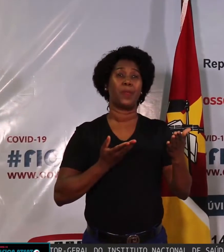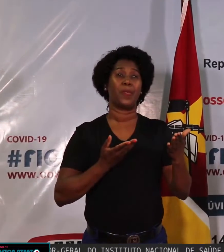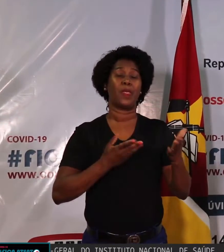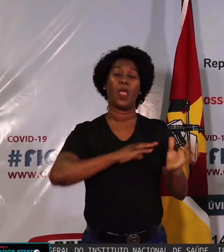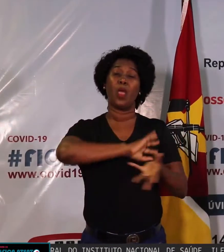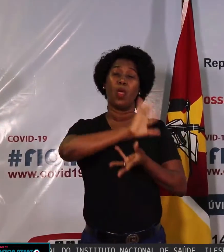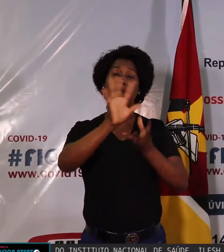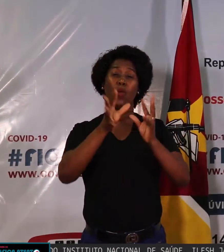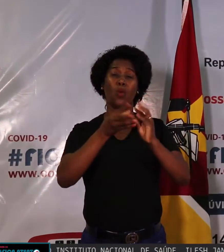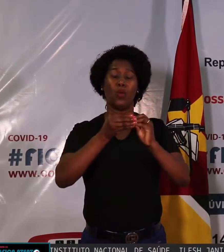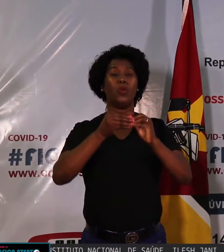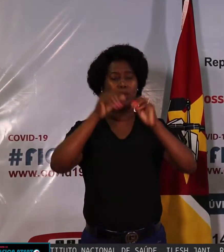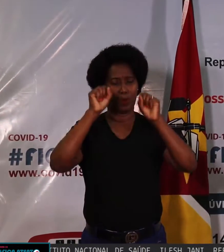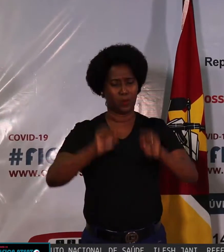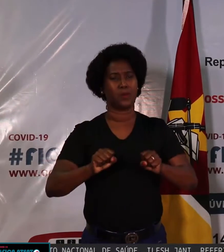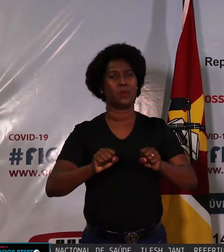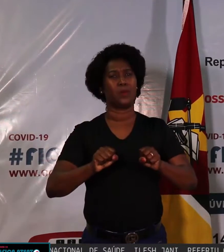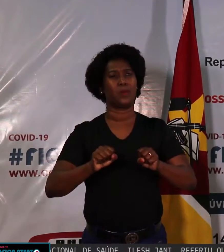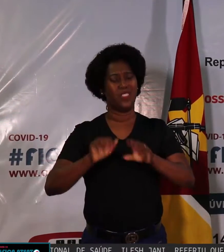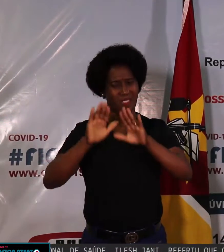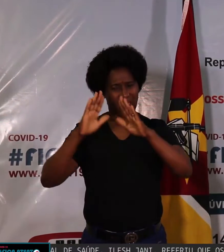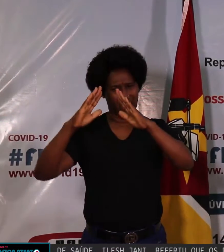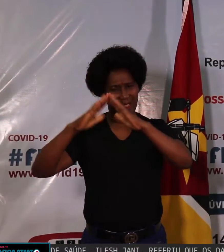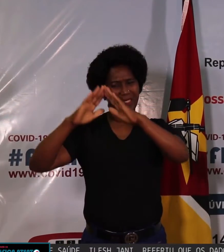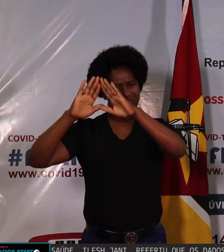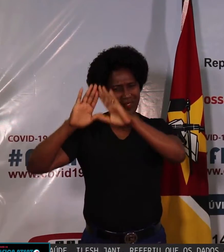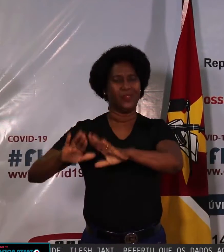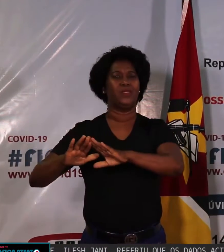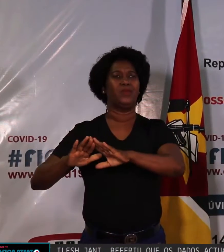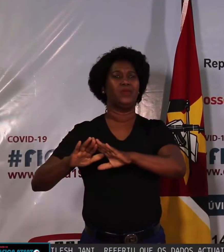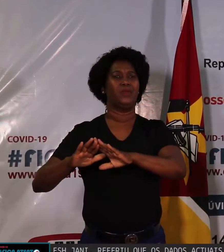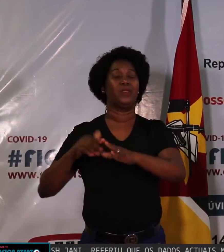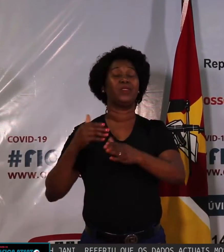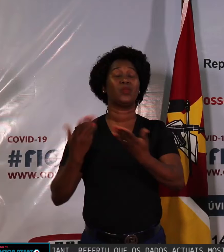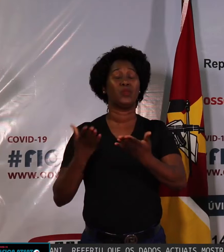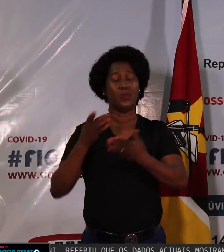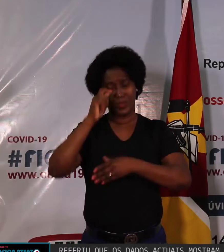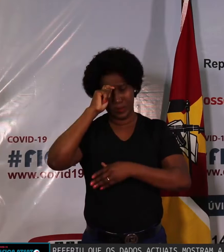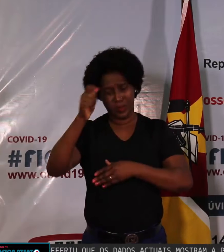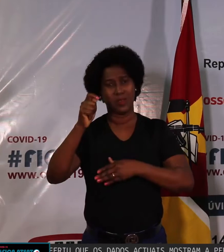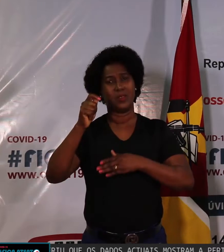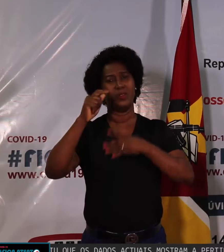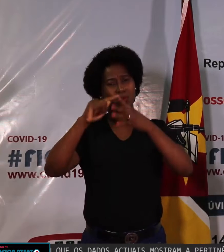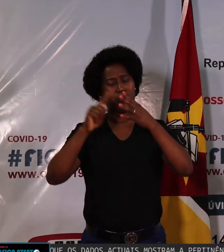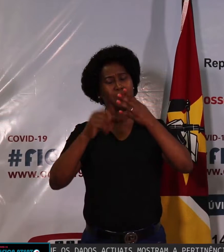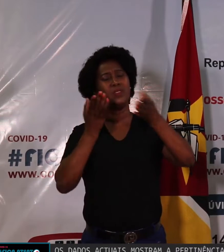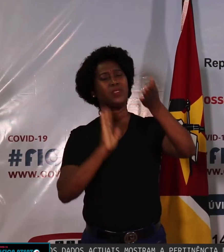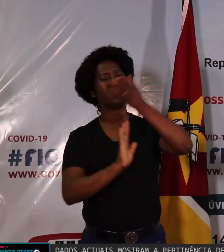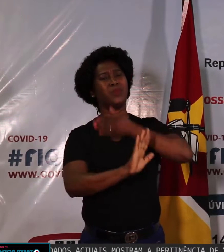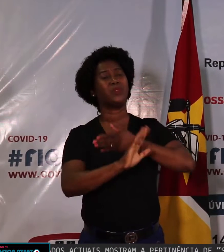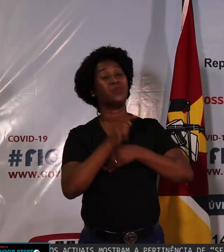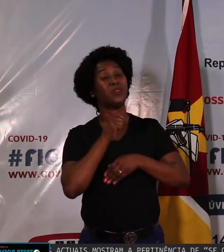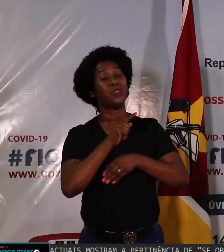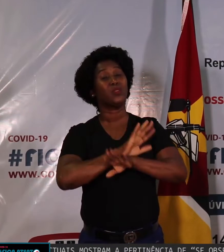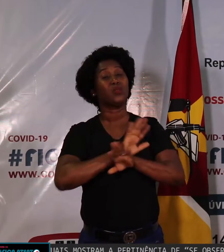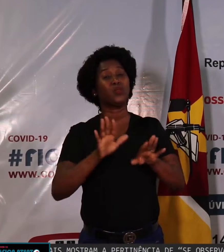no sentido de permanecer em casa, pois estas medidas ajudarão a reduzir